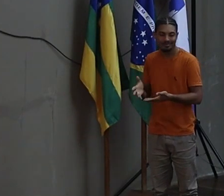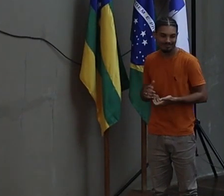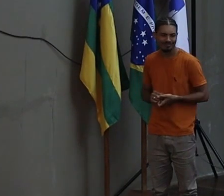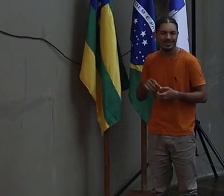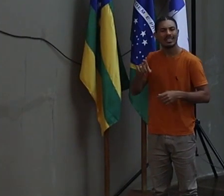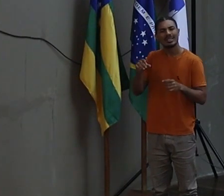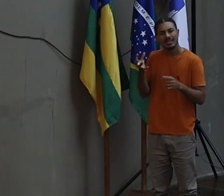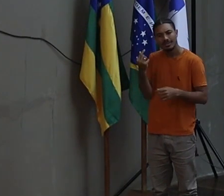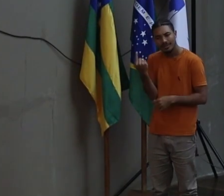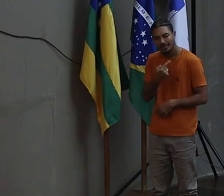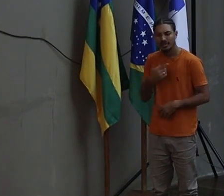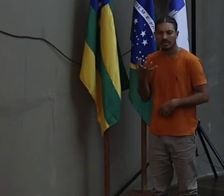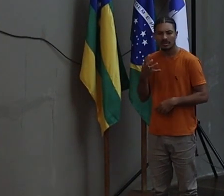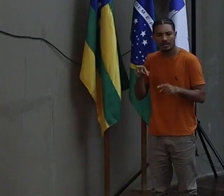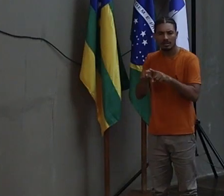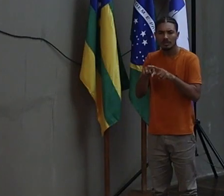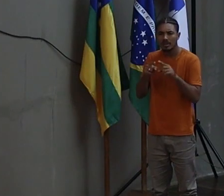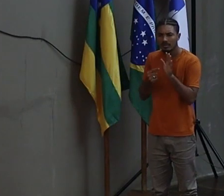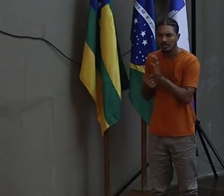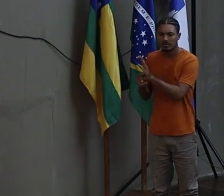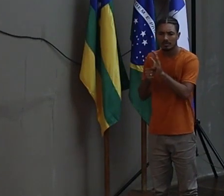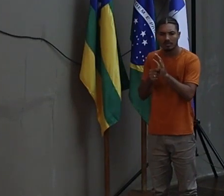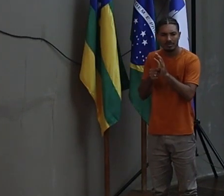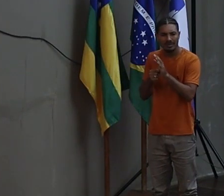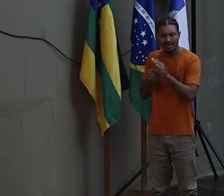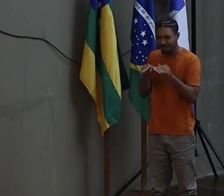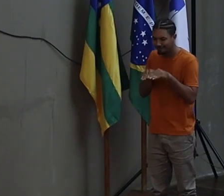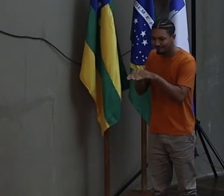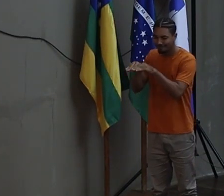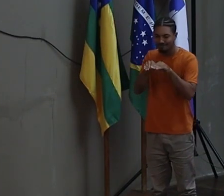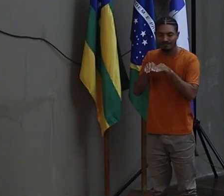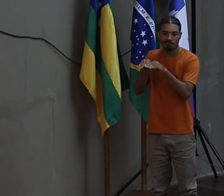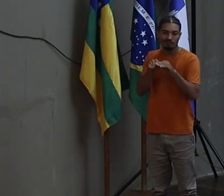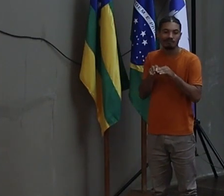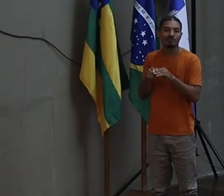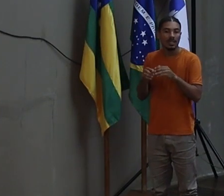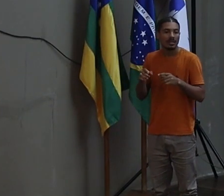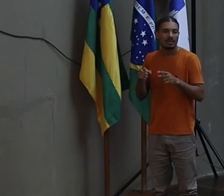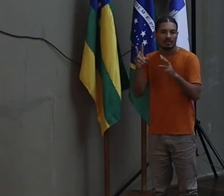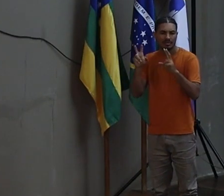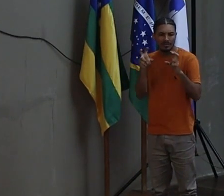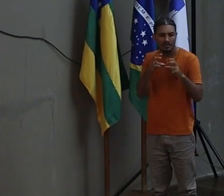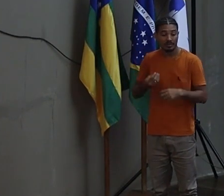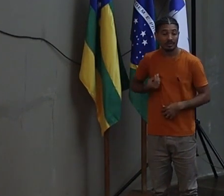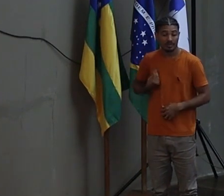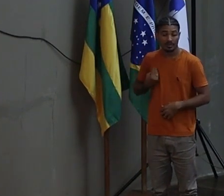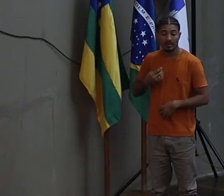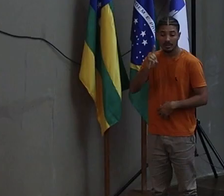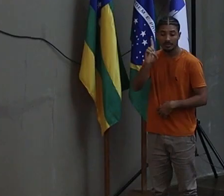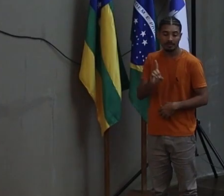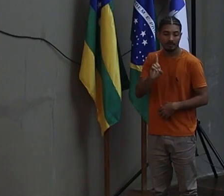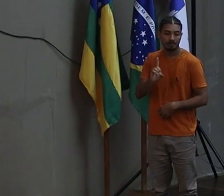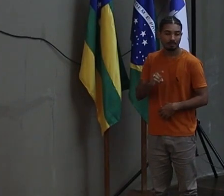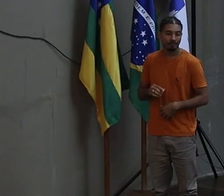linguística aplicada mostrasse essa distribuição igualitária também no que diz respeito a uma presença na diretoria,